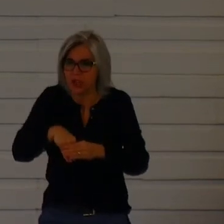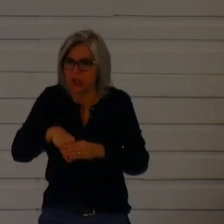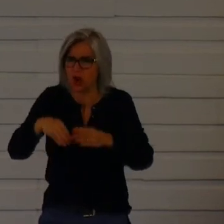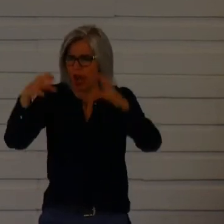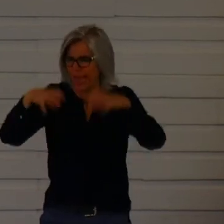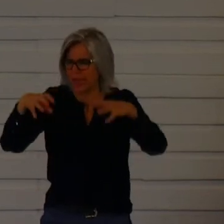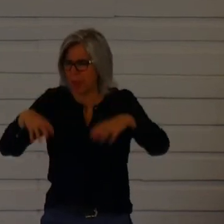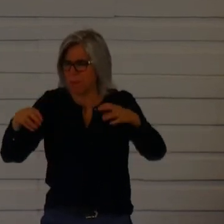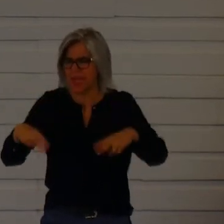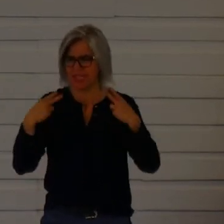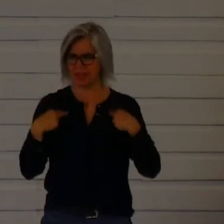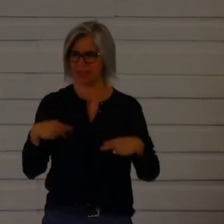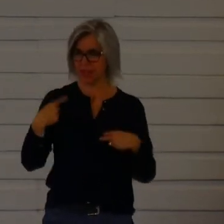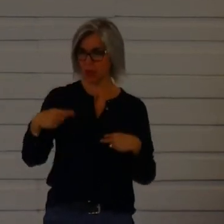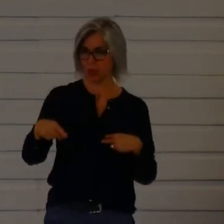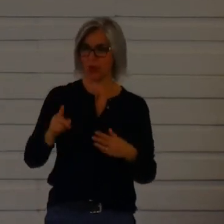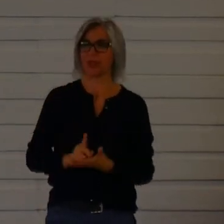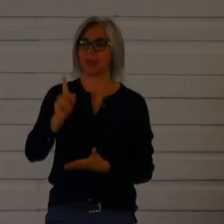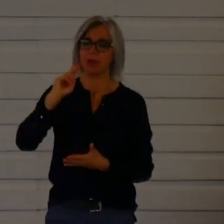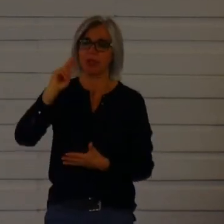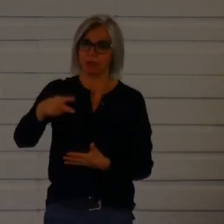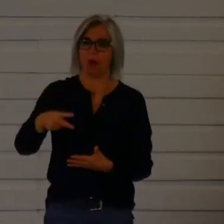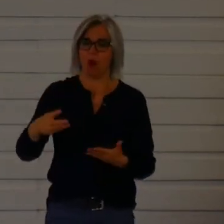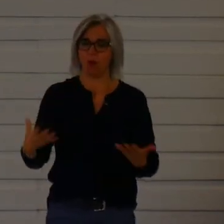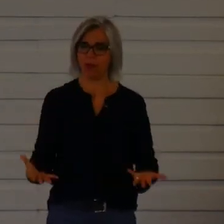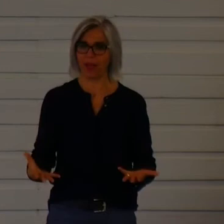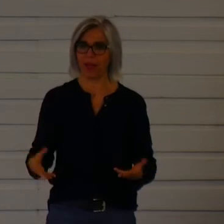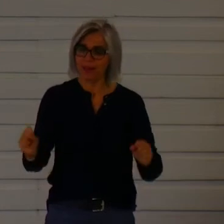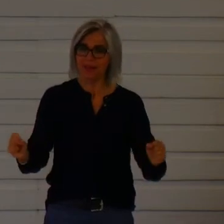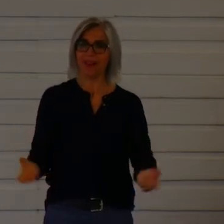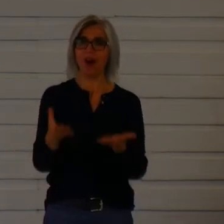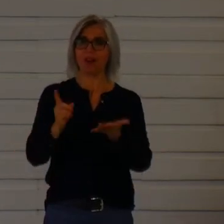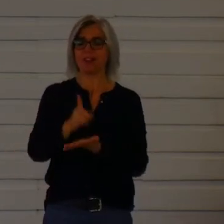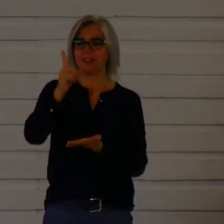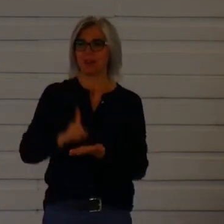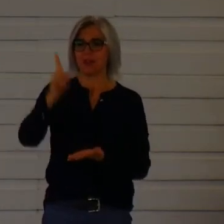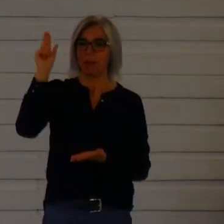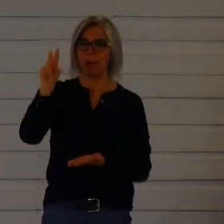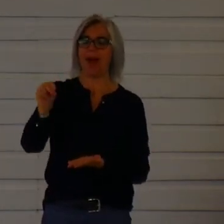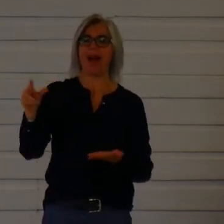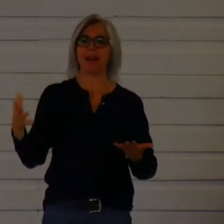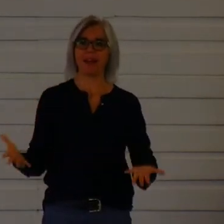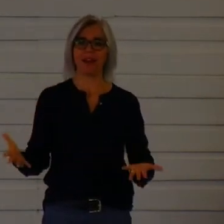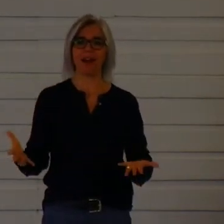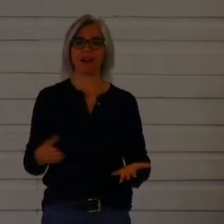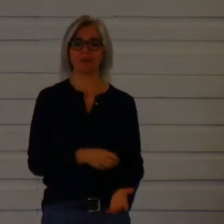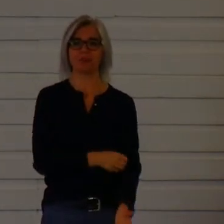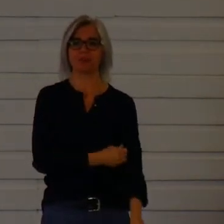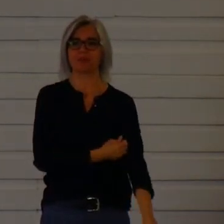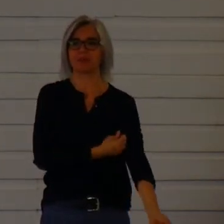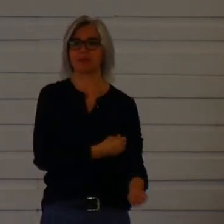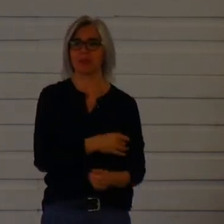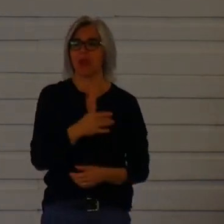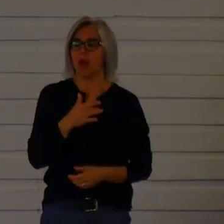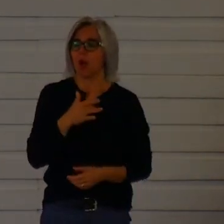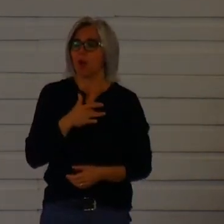Gloria a Dio per quanto Dio interviene in mezzo alla tempesta e parla. Perché quello che riassicura il nostro